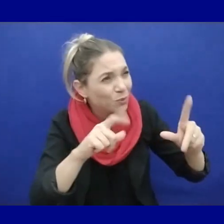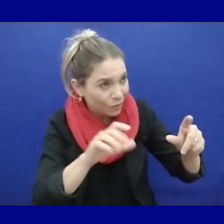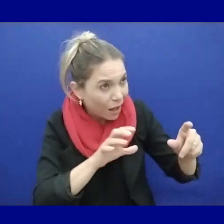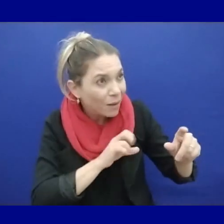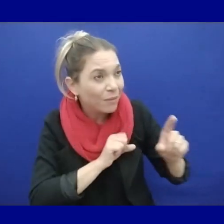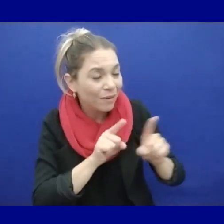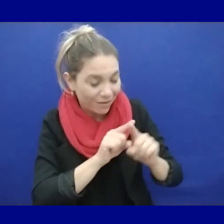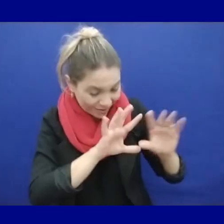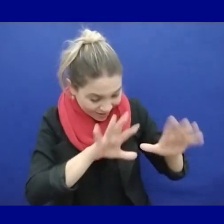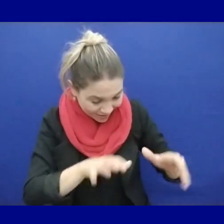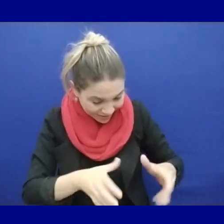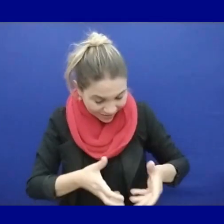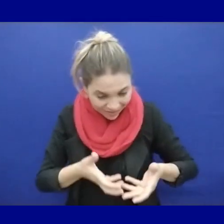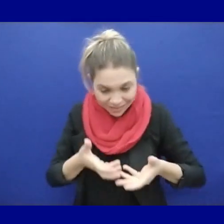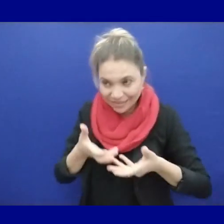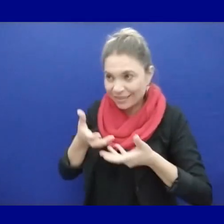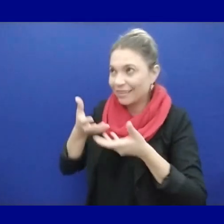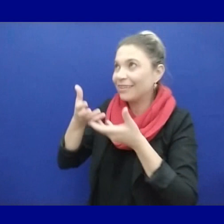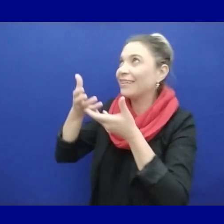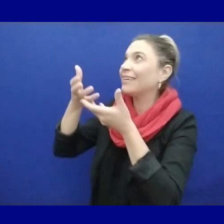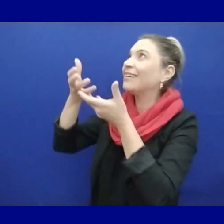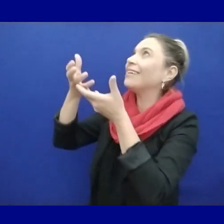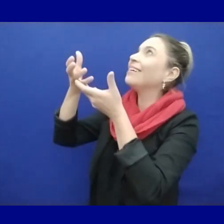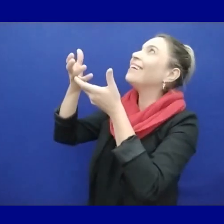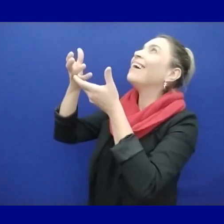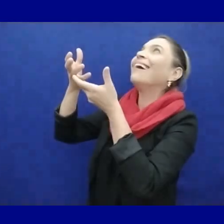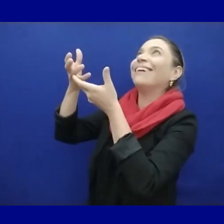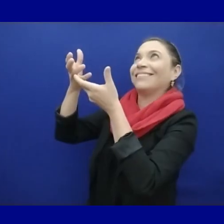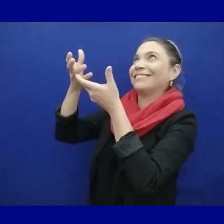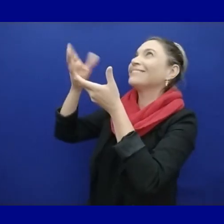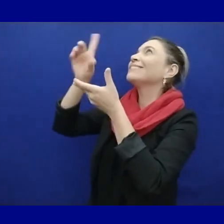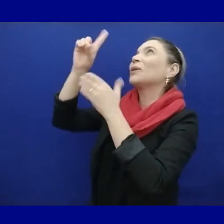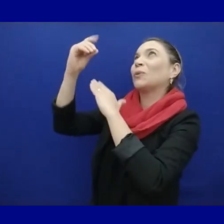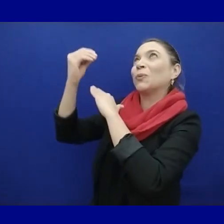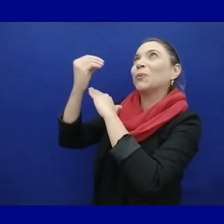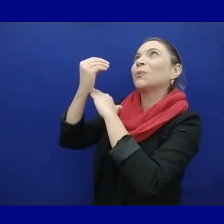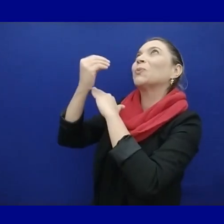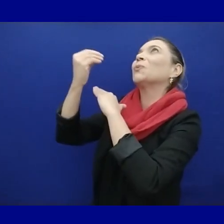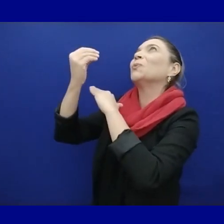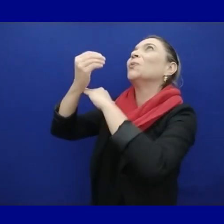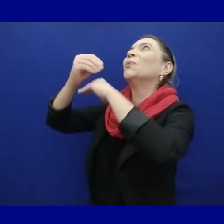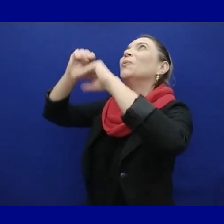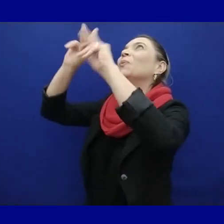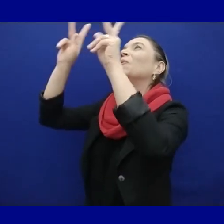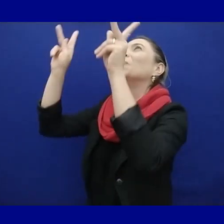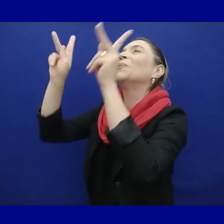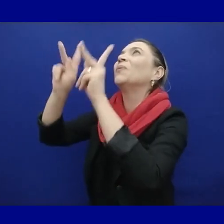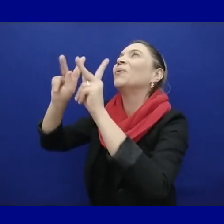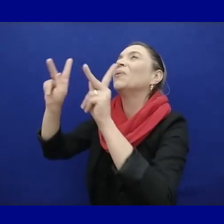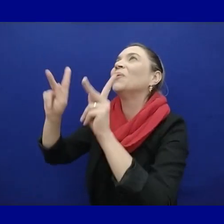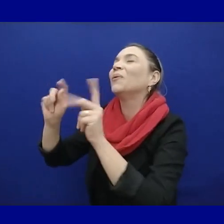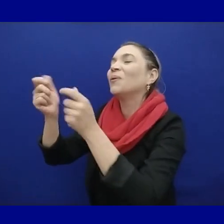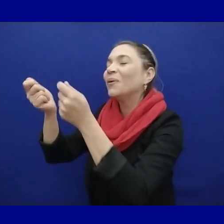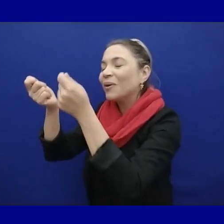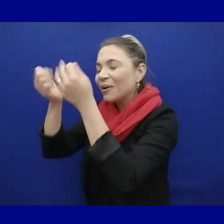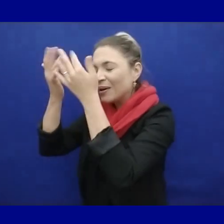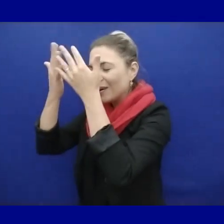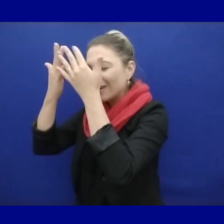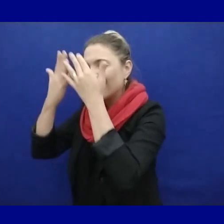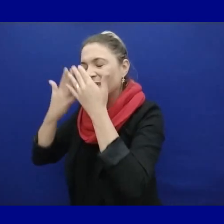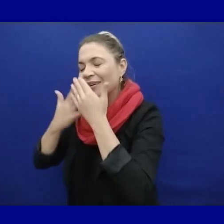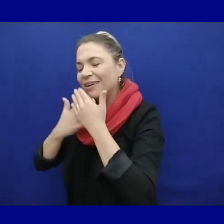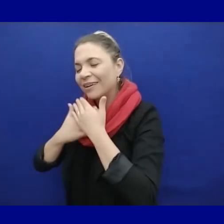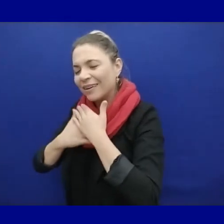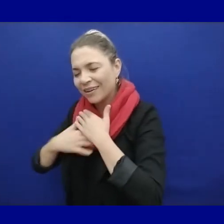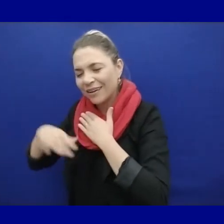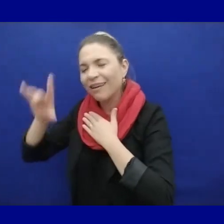amor, frutos de paz Ele quer nos doar.